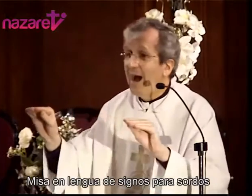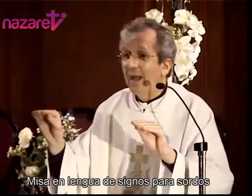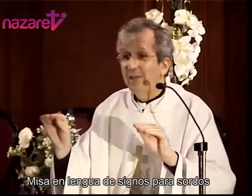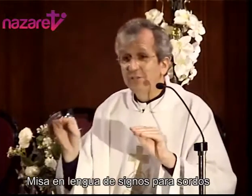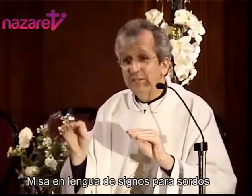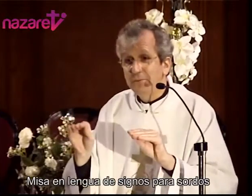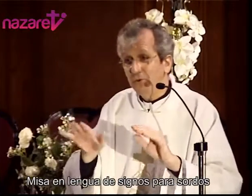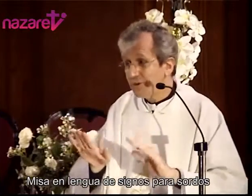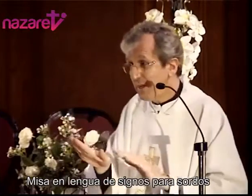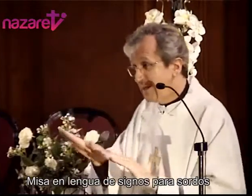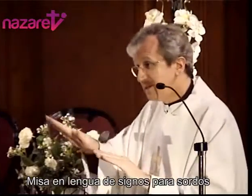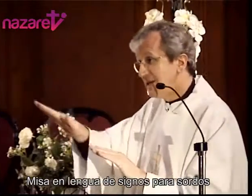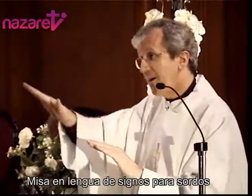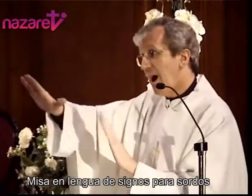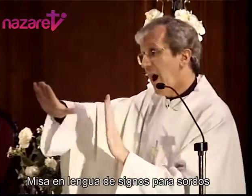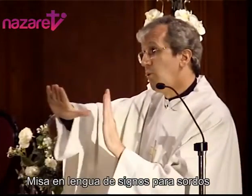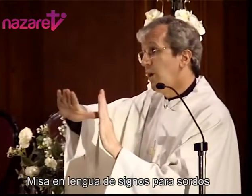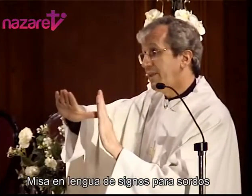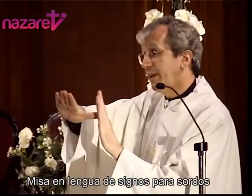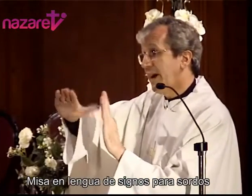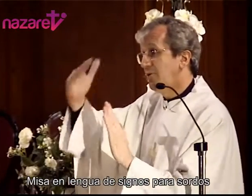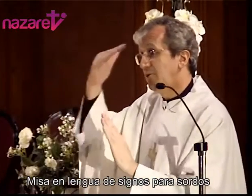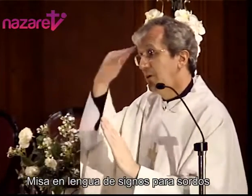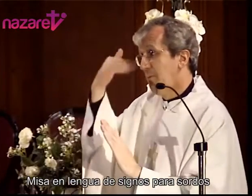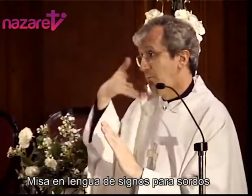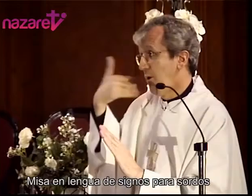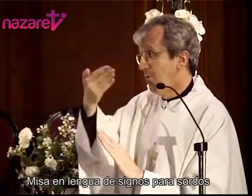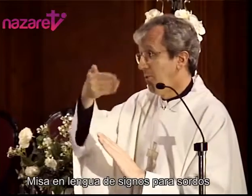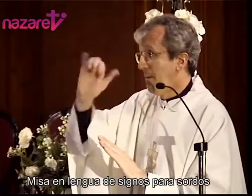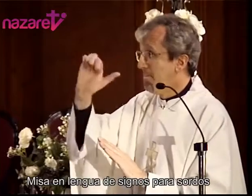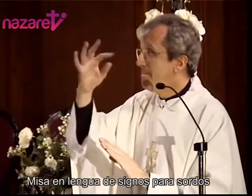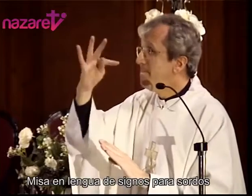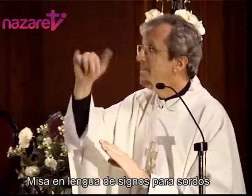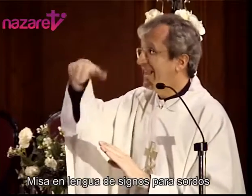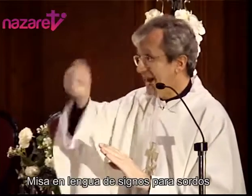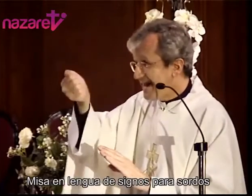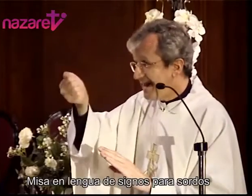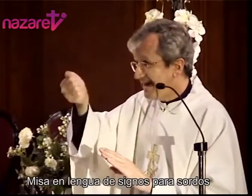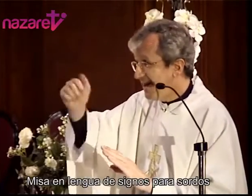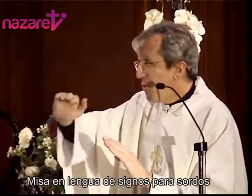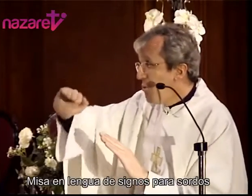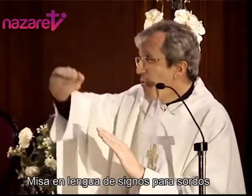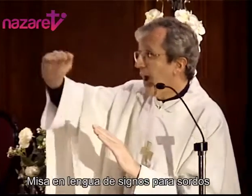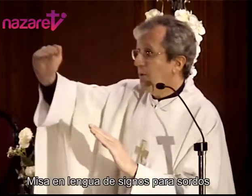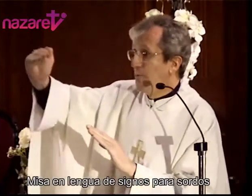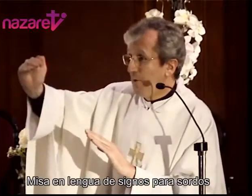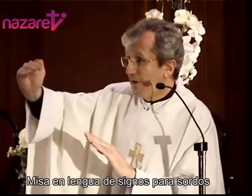aquellos discípulos, se va a un lugar cercano, pueblo Betania, un lugar un poquito